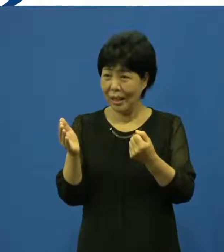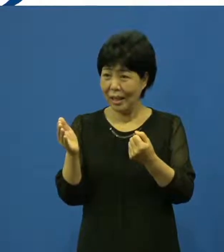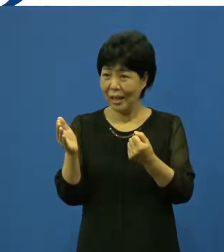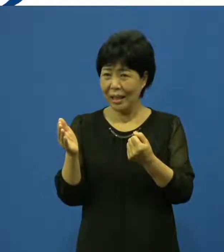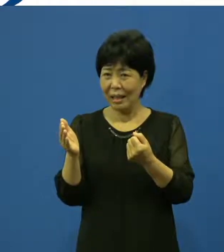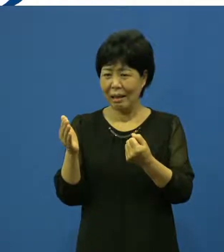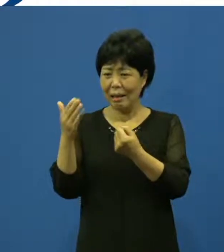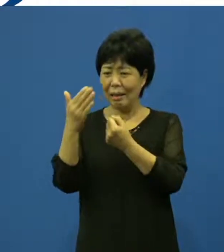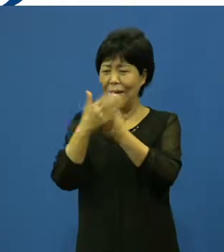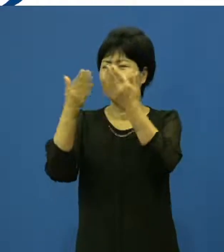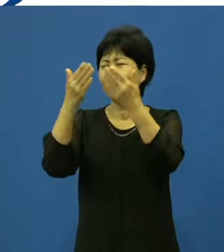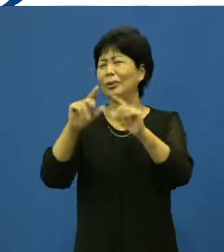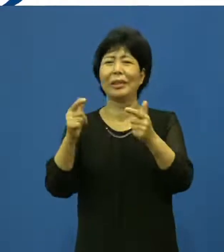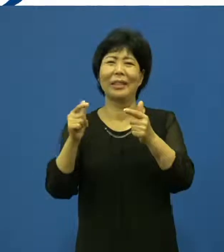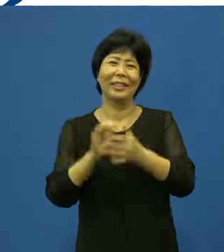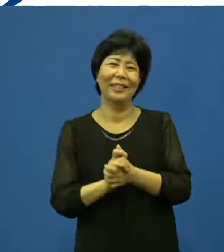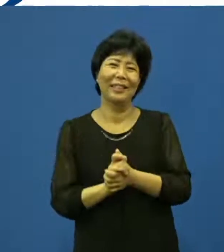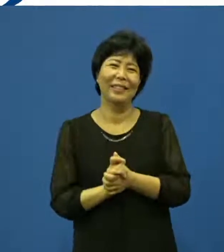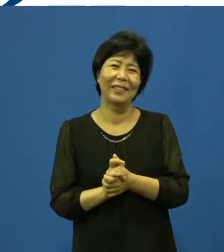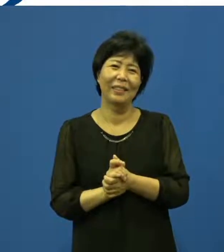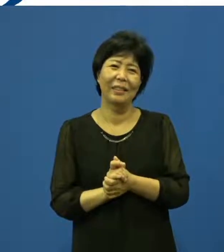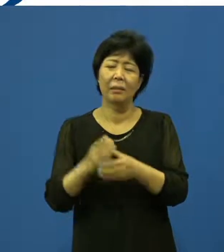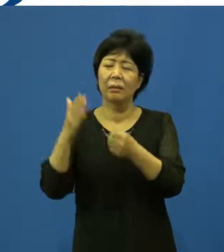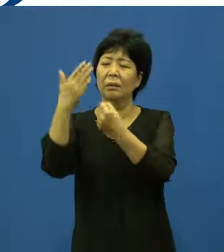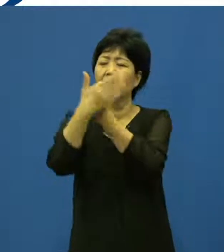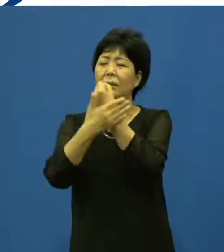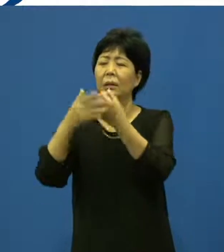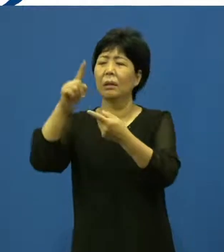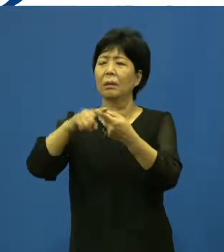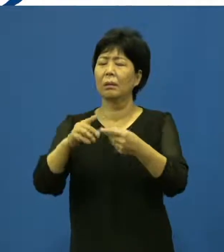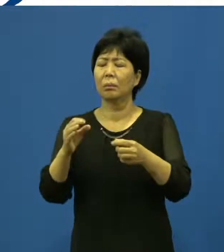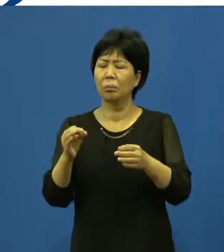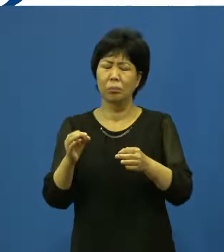그럴수록 여러분, 하나님의 은혜에 대해서 놀라워하지 않아요.